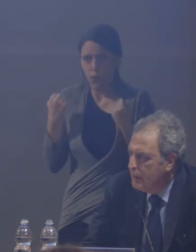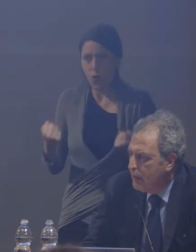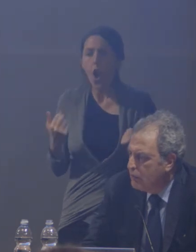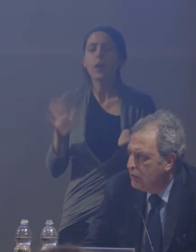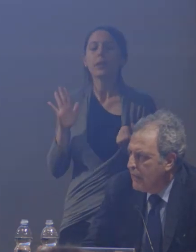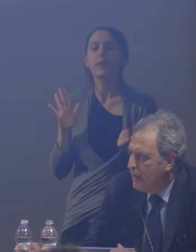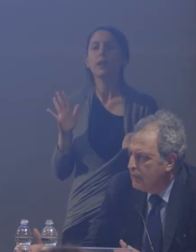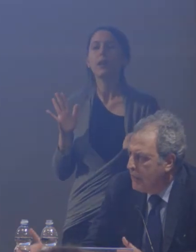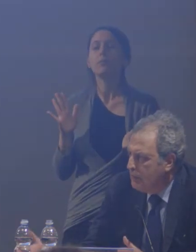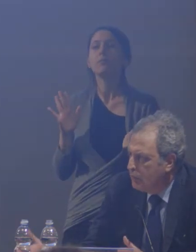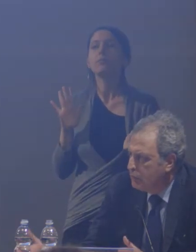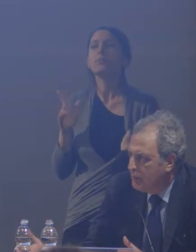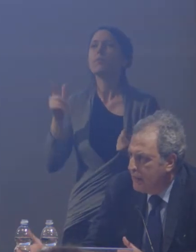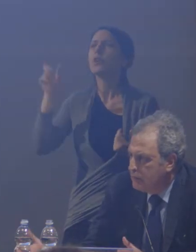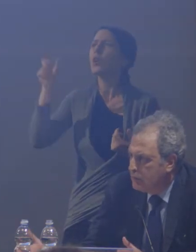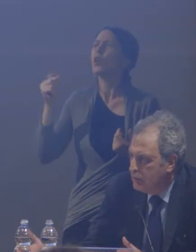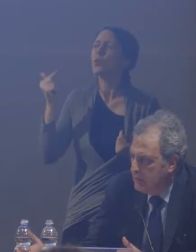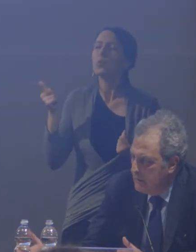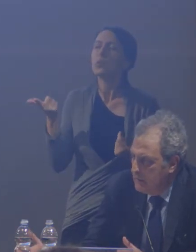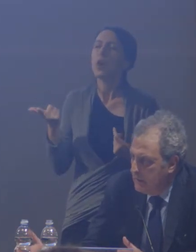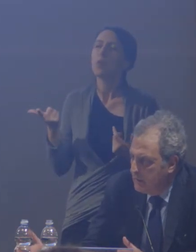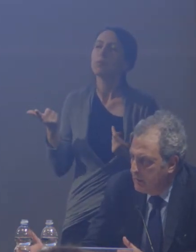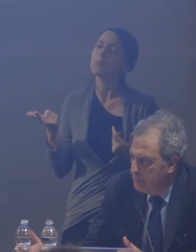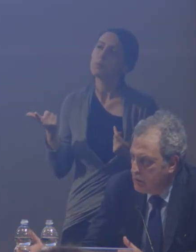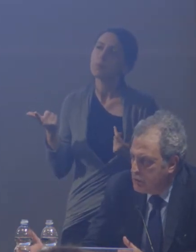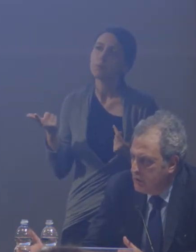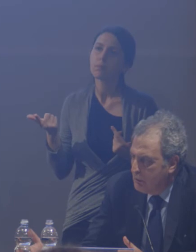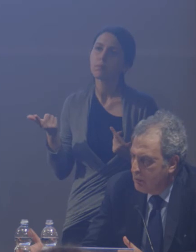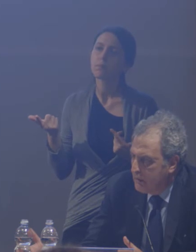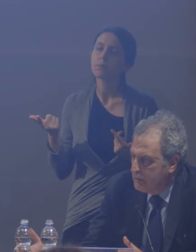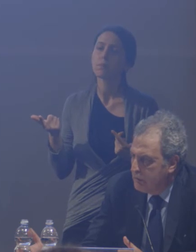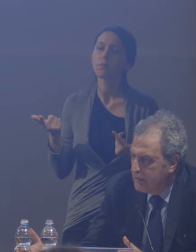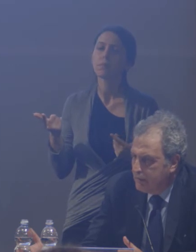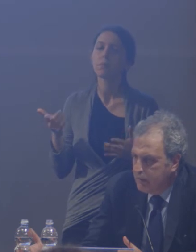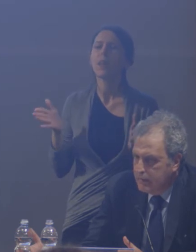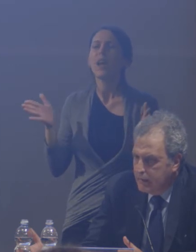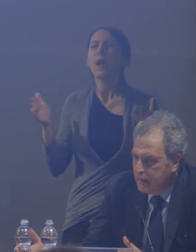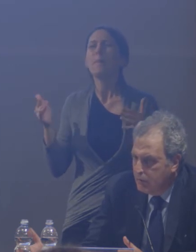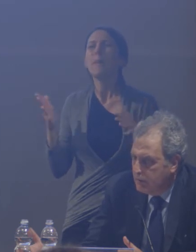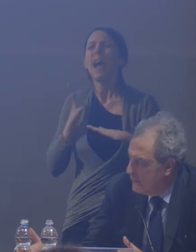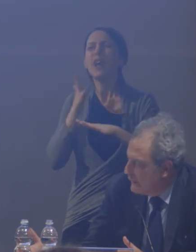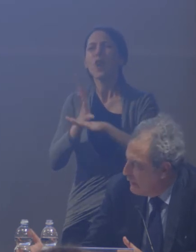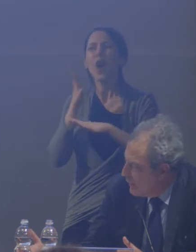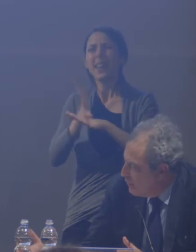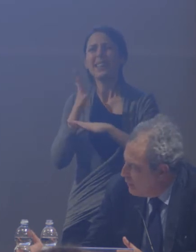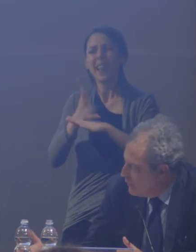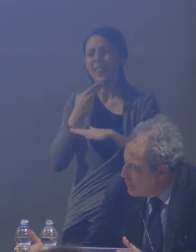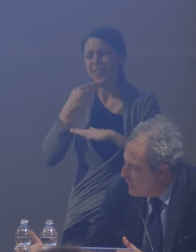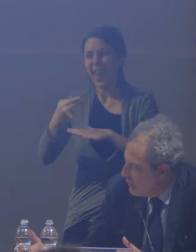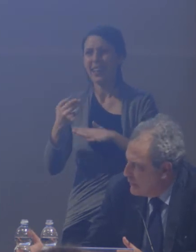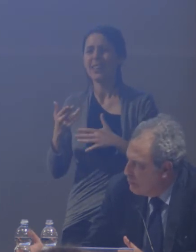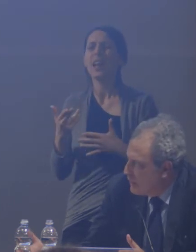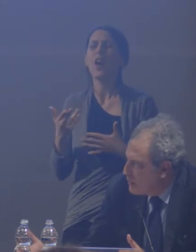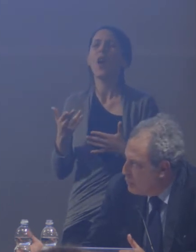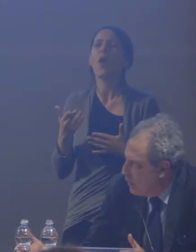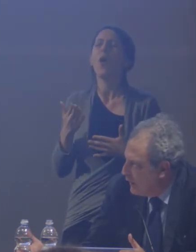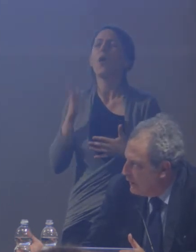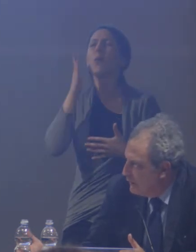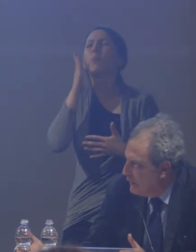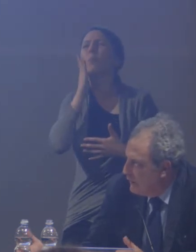Tullio De Mauro non ha molto amato il cosiddetto pacchetto di interventi che noi chiamiamo convenzionalmente